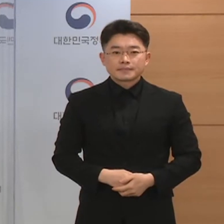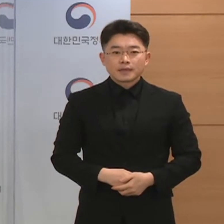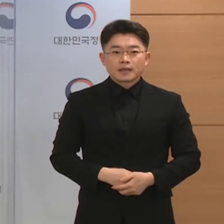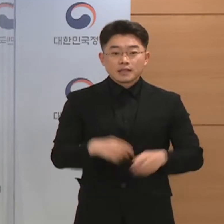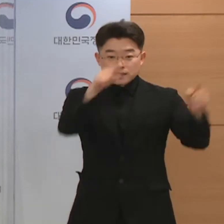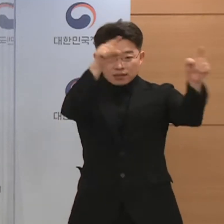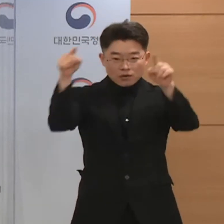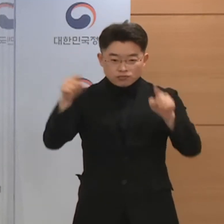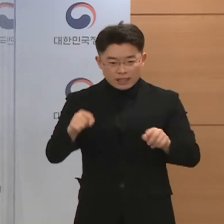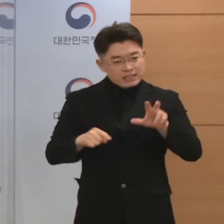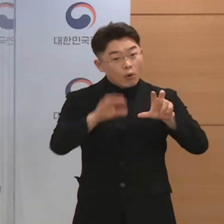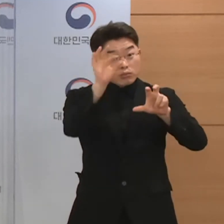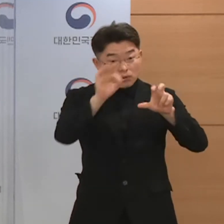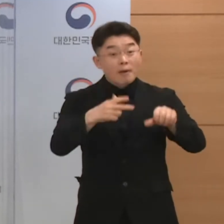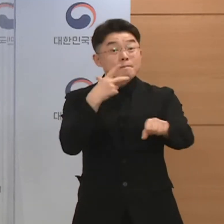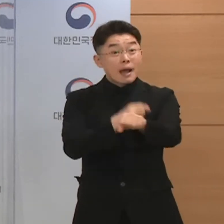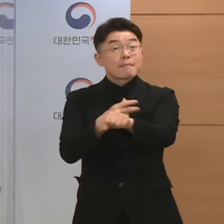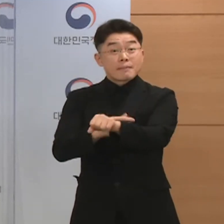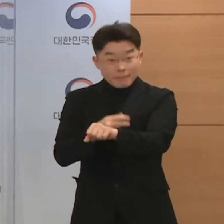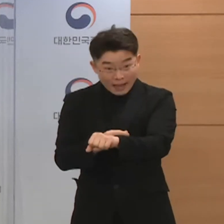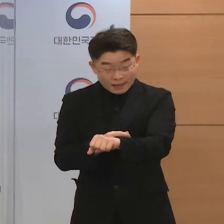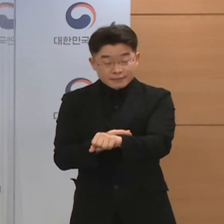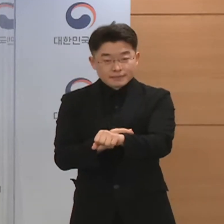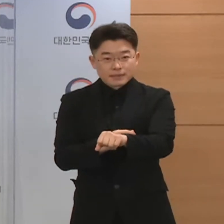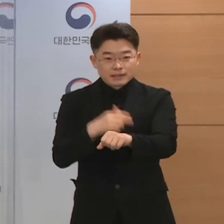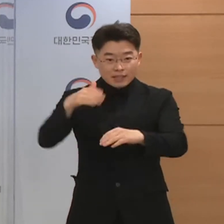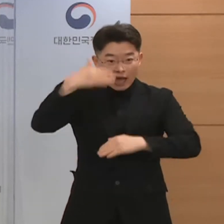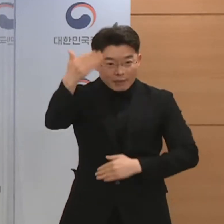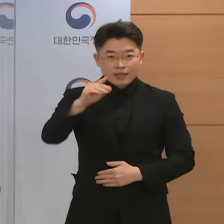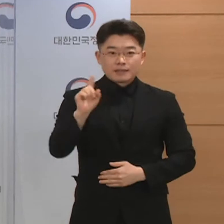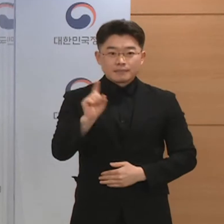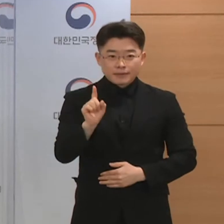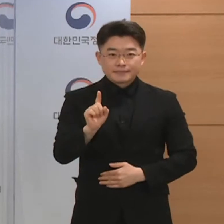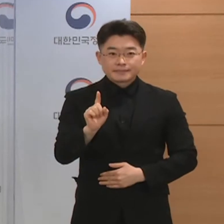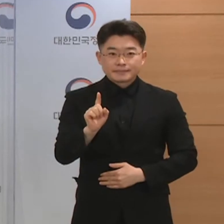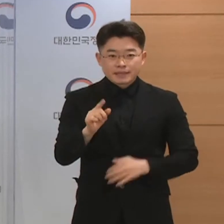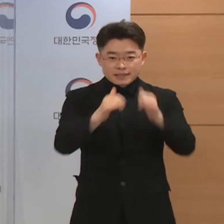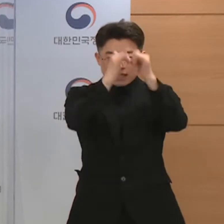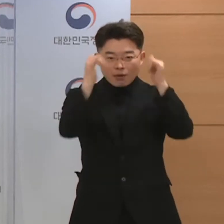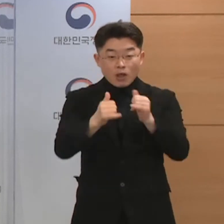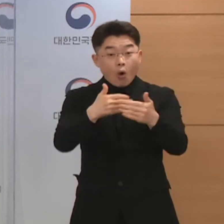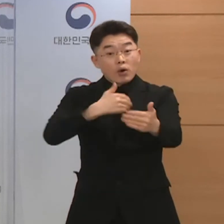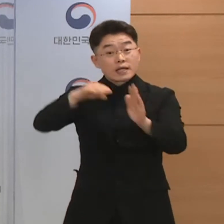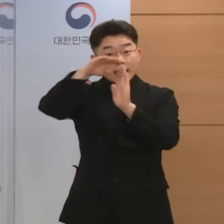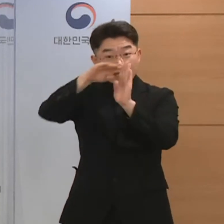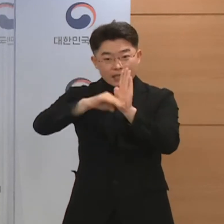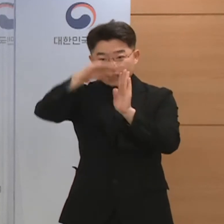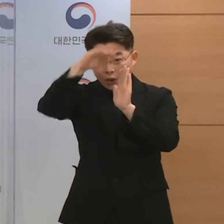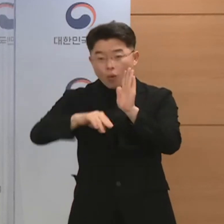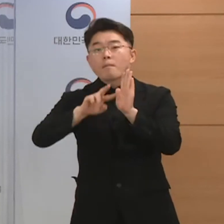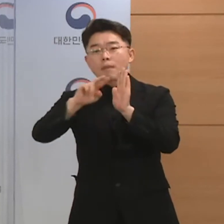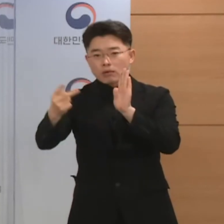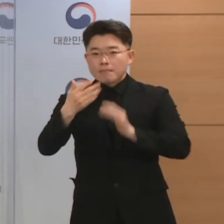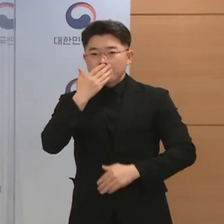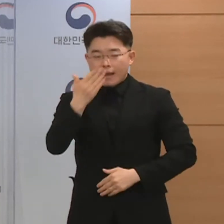국민의 25%가 접종받게 되므로 현재 사회적 거리두기 체계를 개편하게 됩니다.